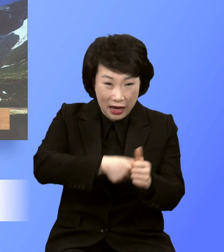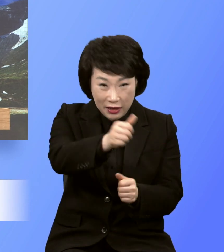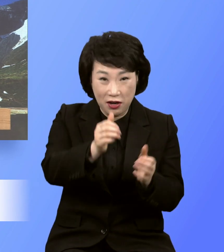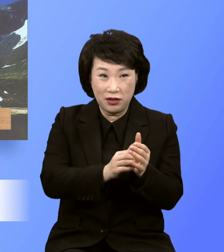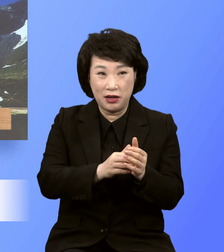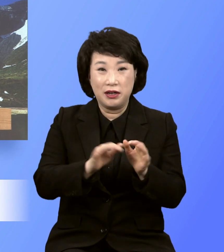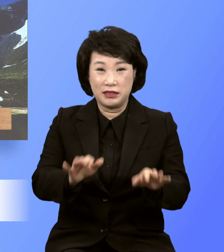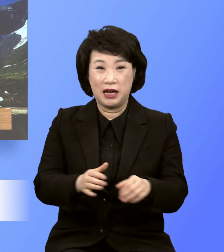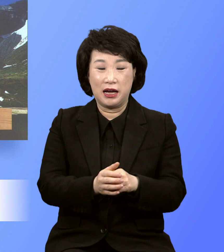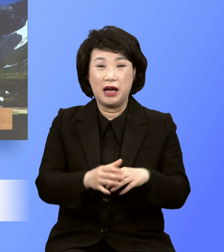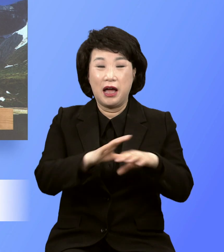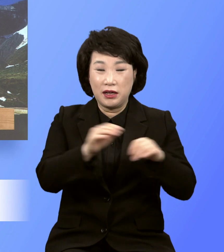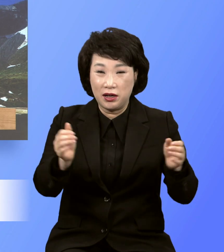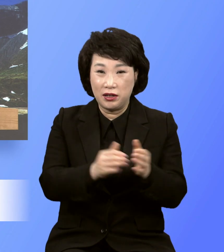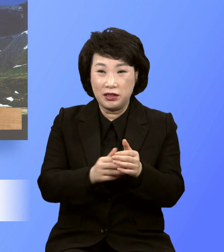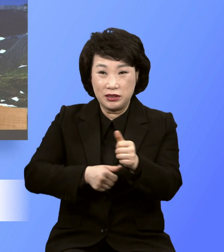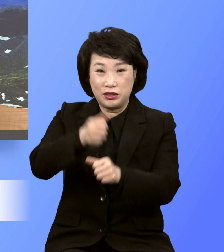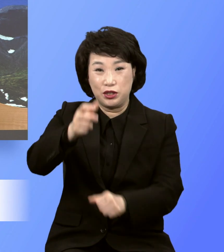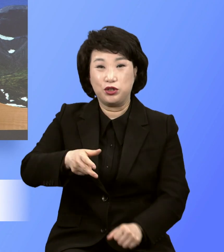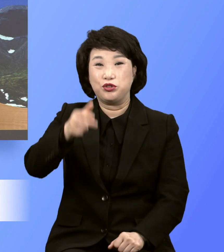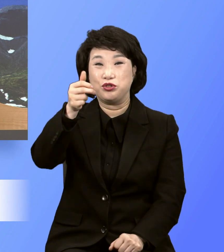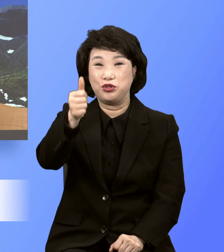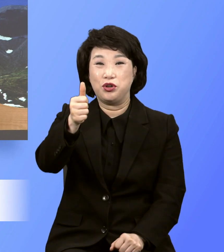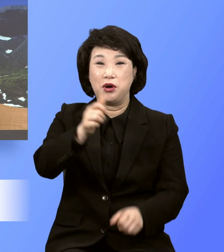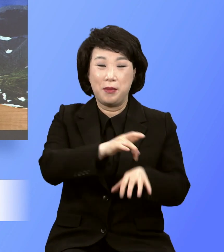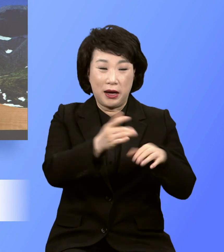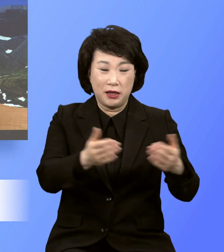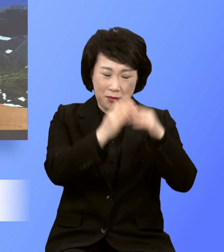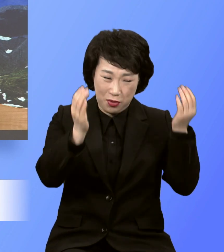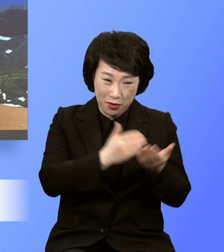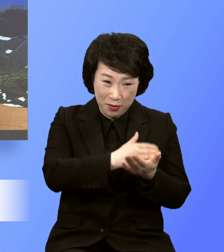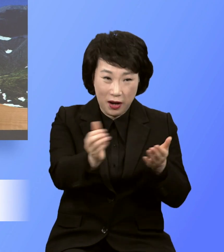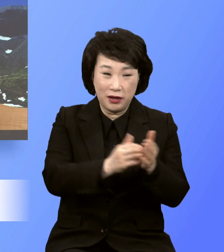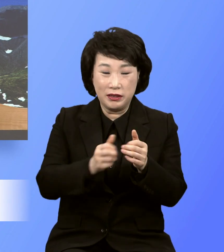승리자요, 마귀를 멸하신 승리자요,